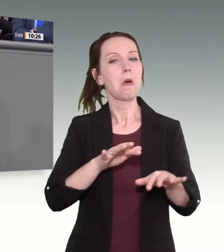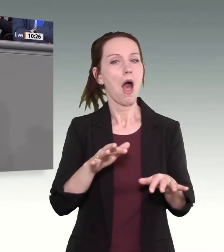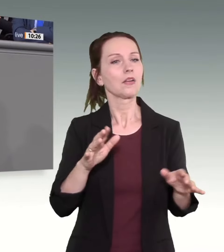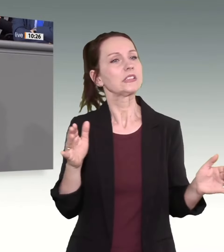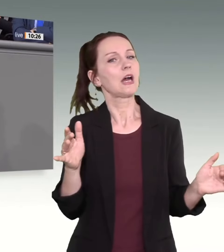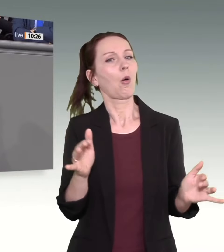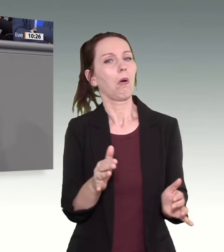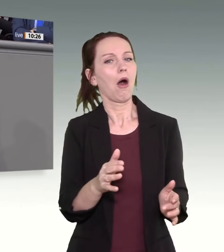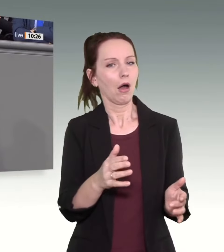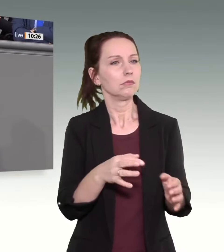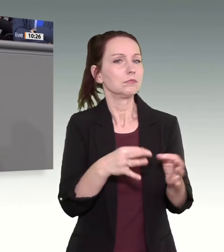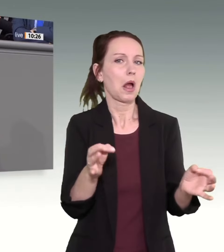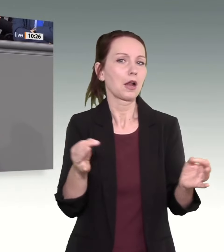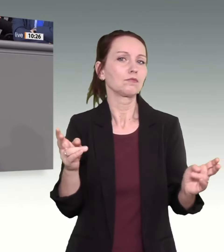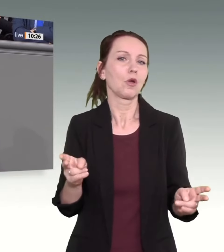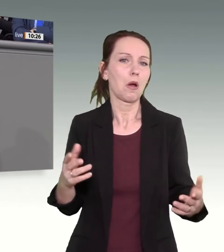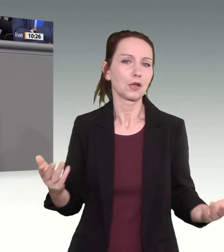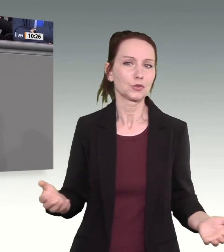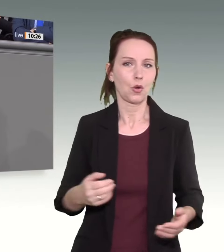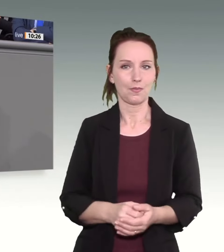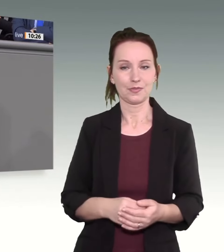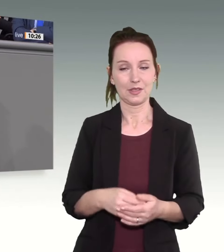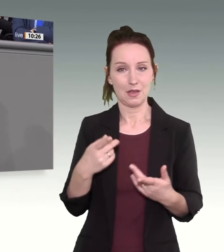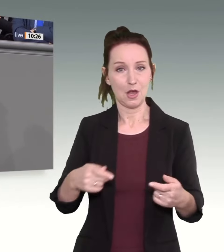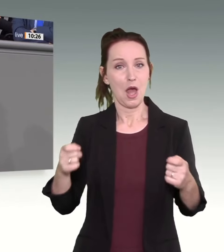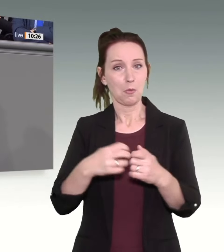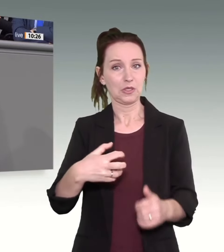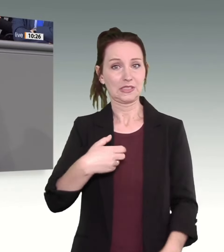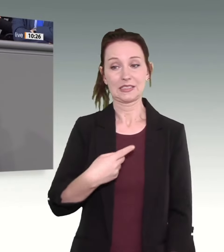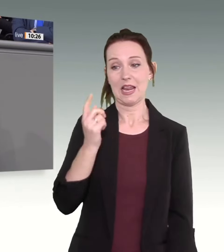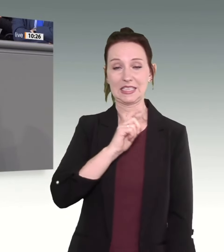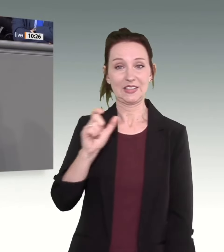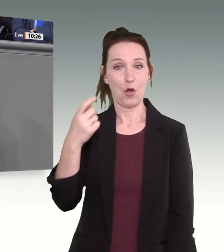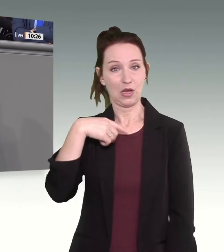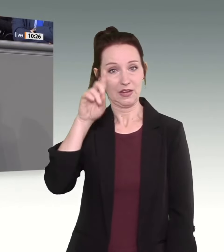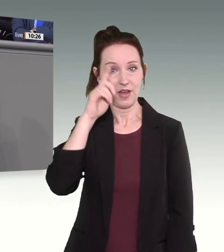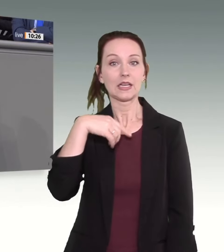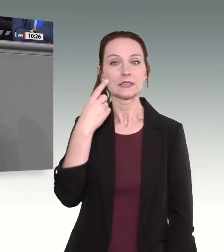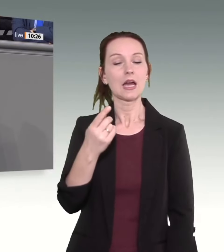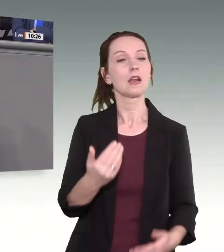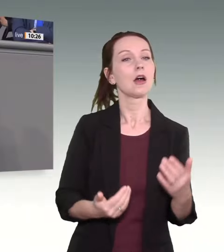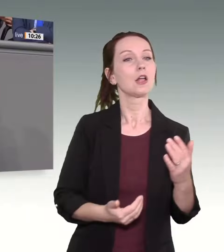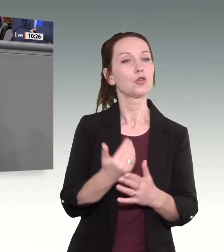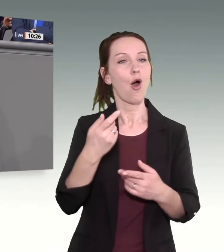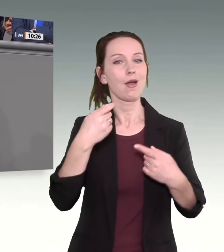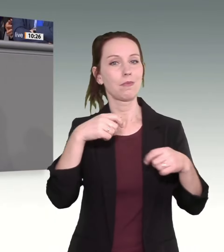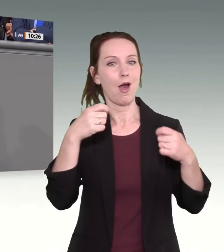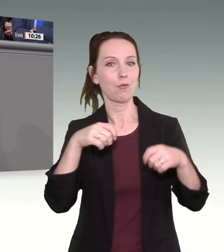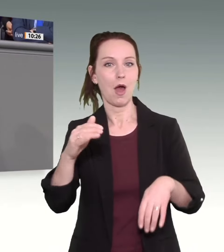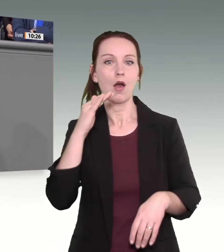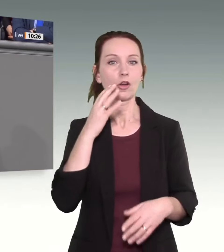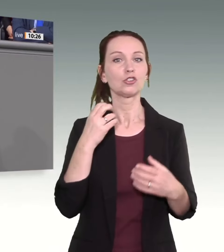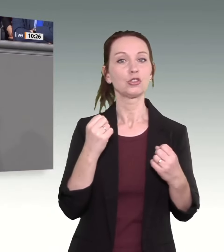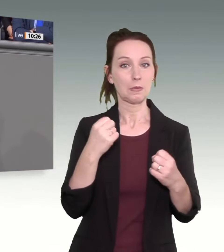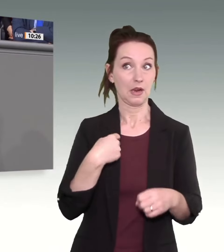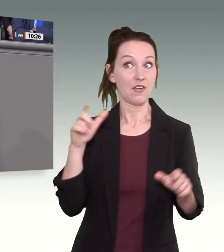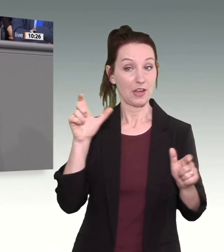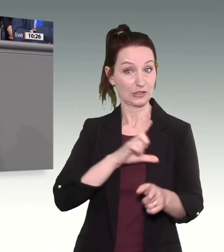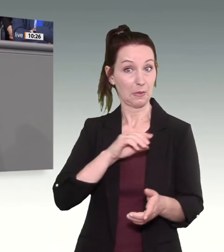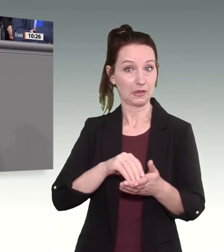Woche noch, am letzten Freitag, von einer Stabilisierung des Wohnungsneubaus spricht. Ich war da bei der Veranstaltung. Da ging ein Raunen durch den Saal.